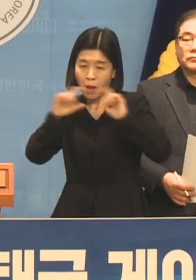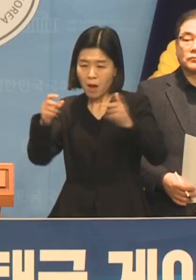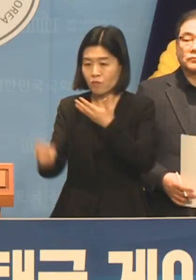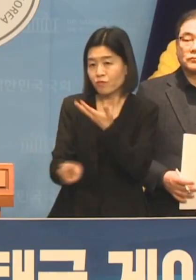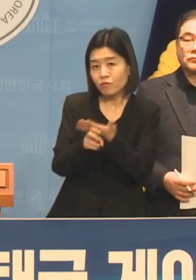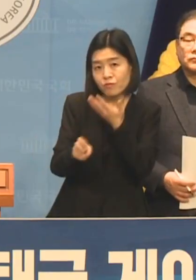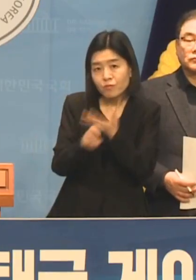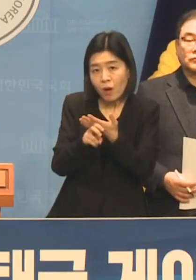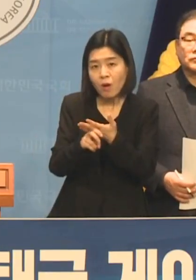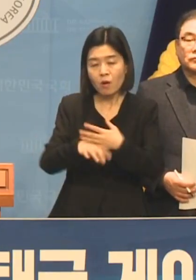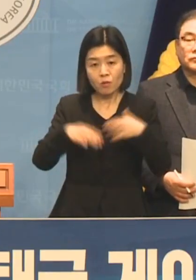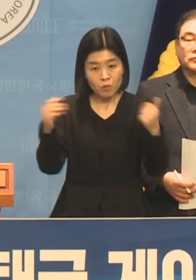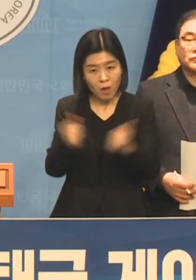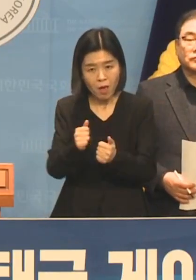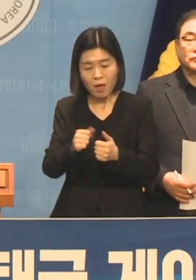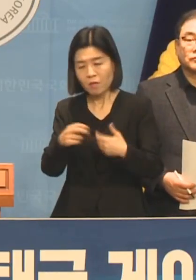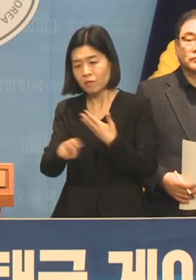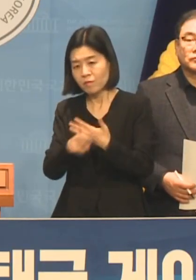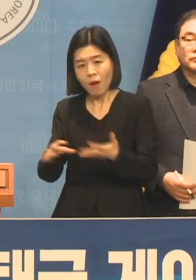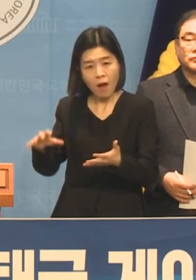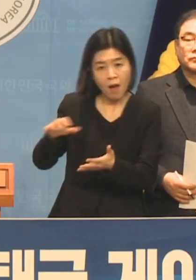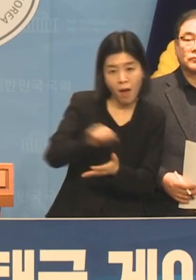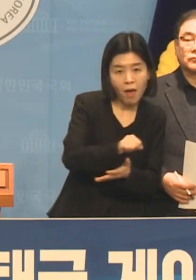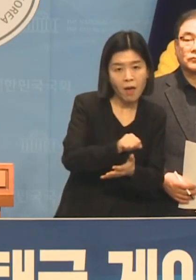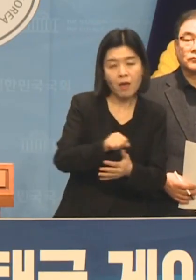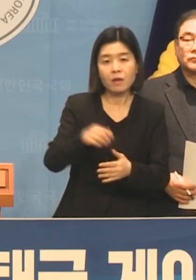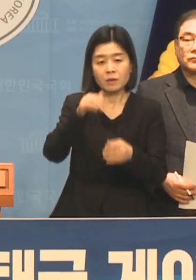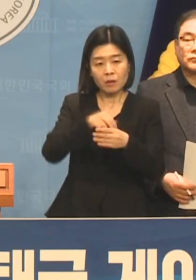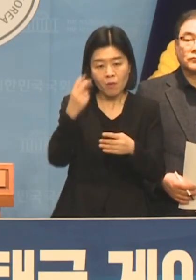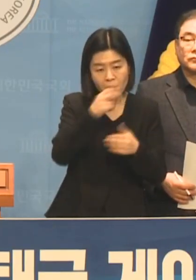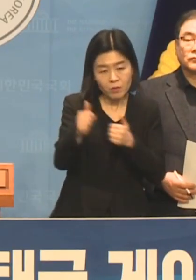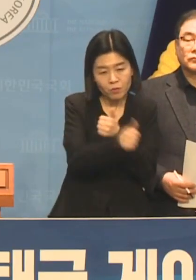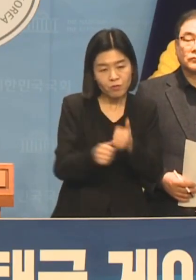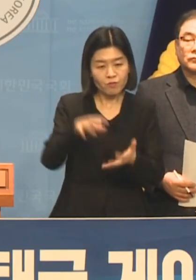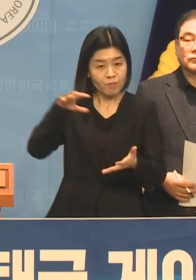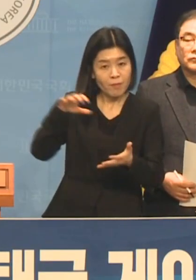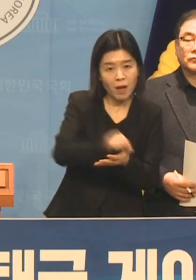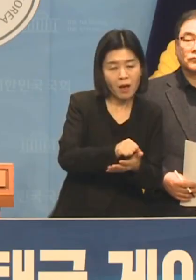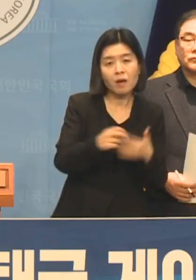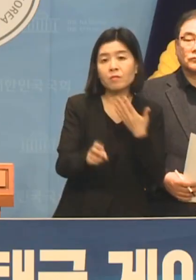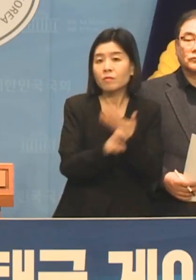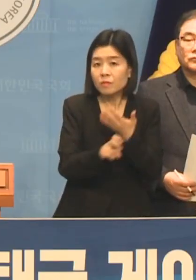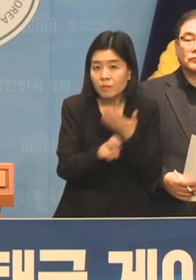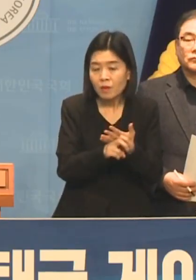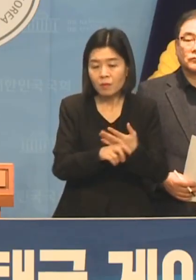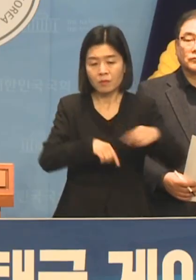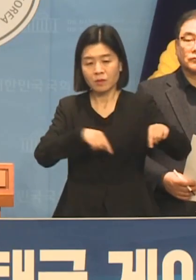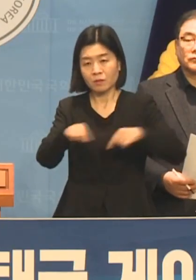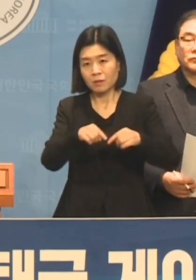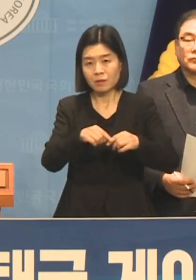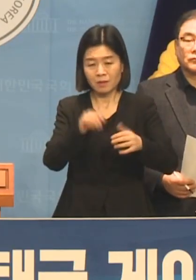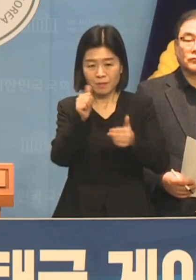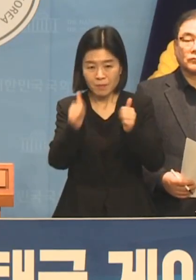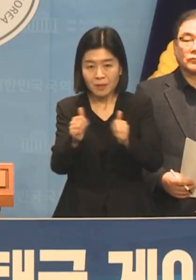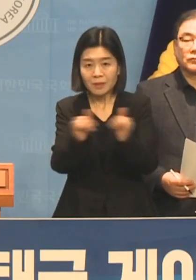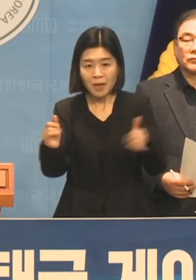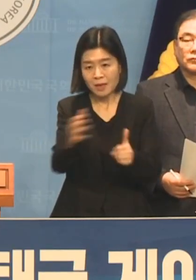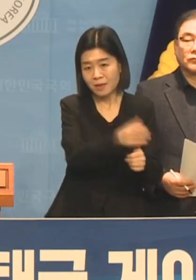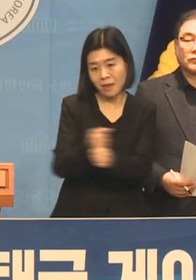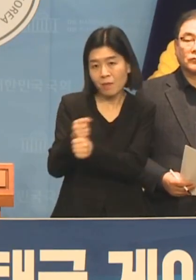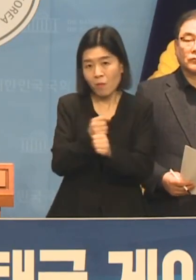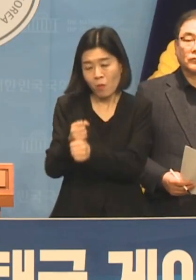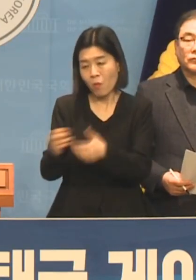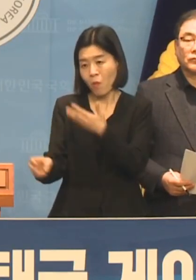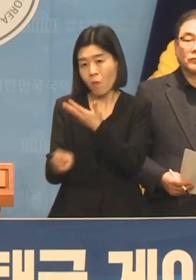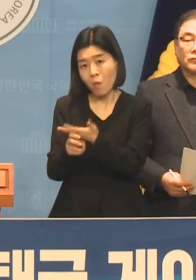불법으로 침탈했다면 그리고 선관위를 불법으로 침탈하고 정치인과 판사들을 체포하려고 했다면